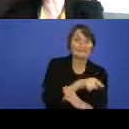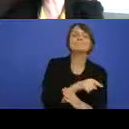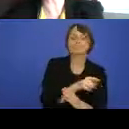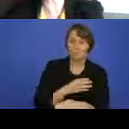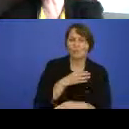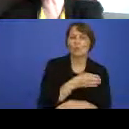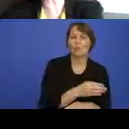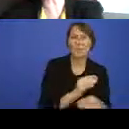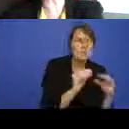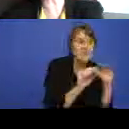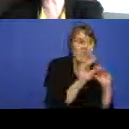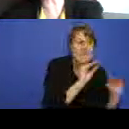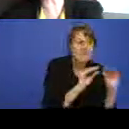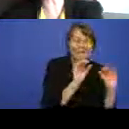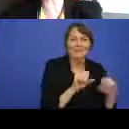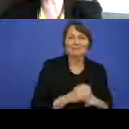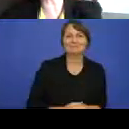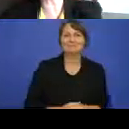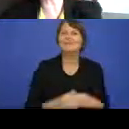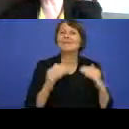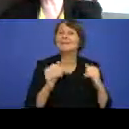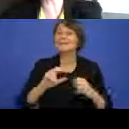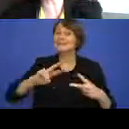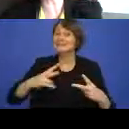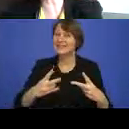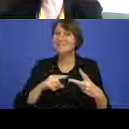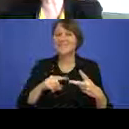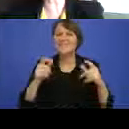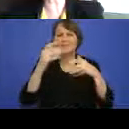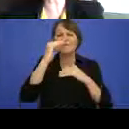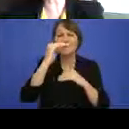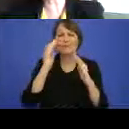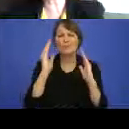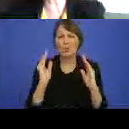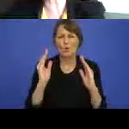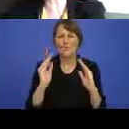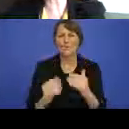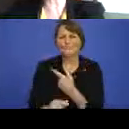cet engagement. Le deuxièmement, c'est le cadre